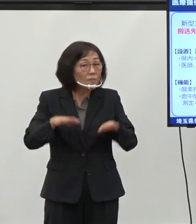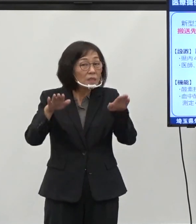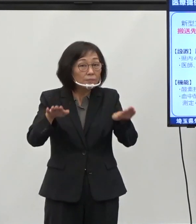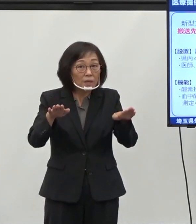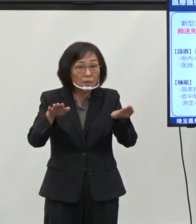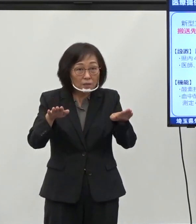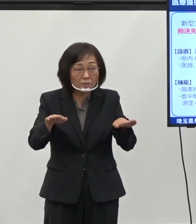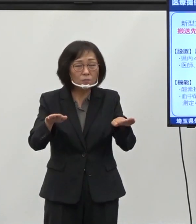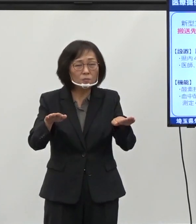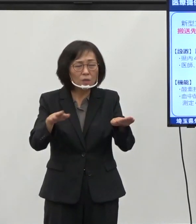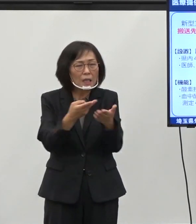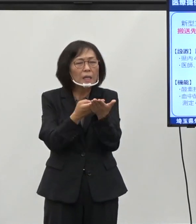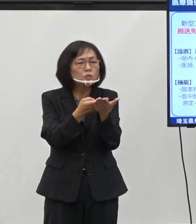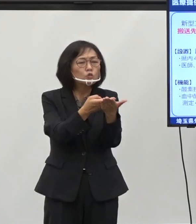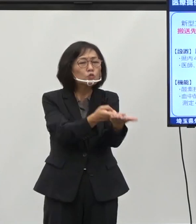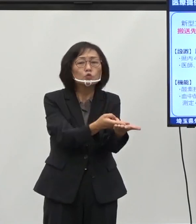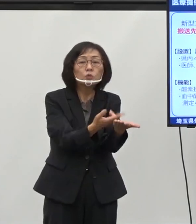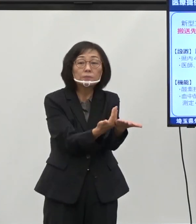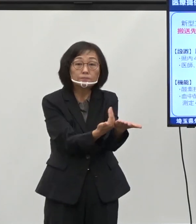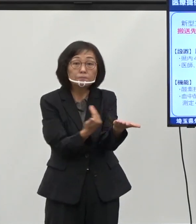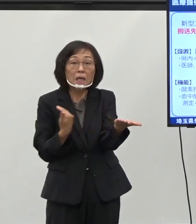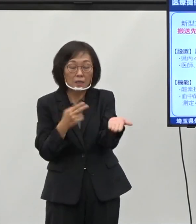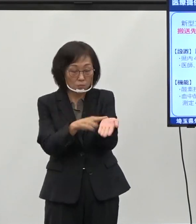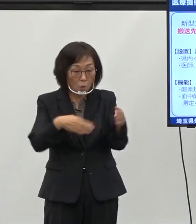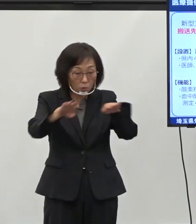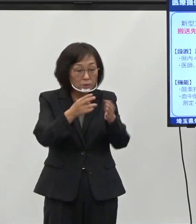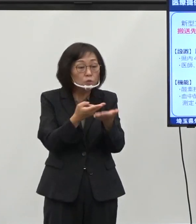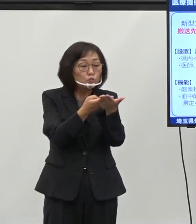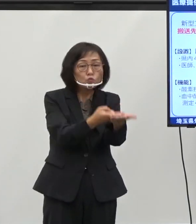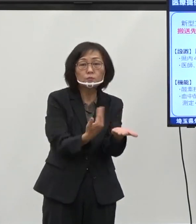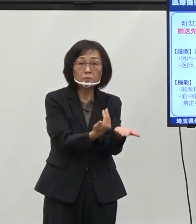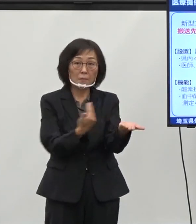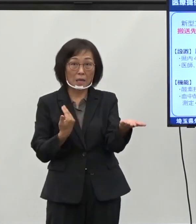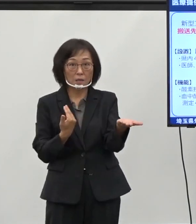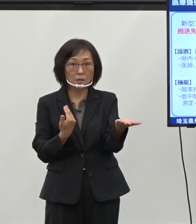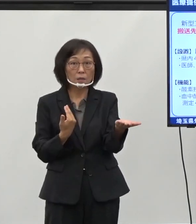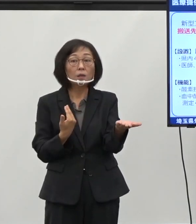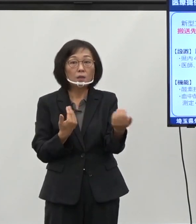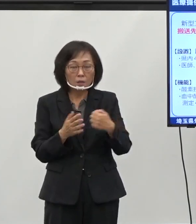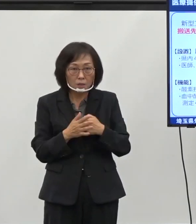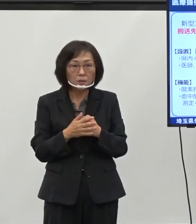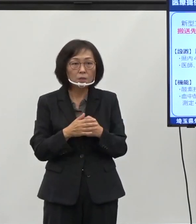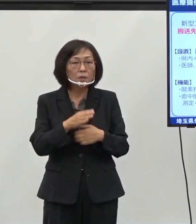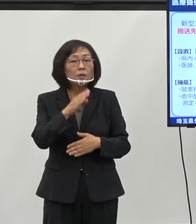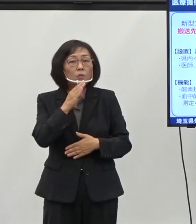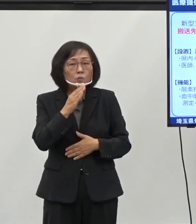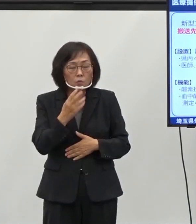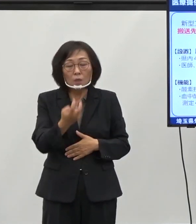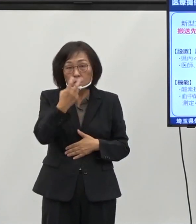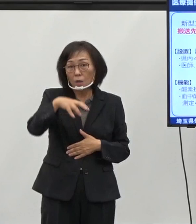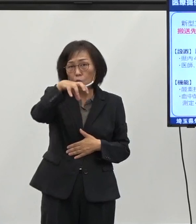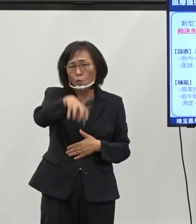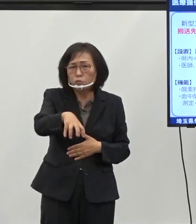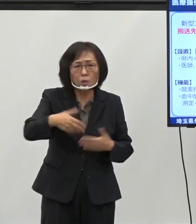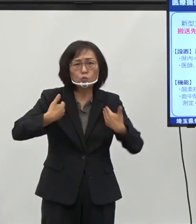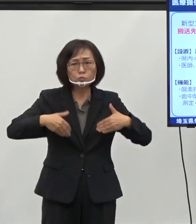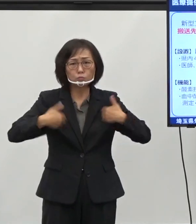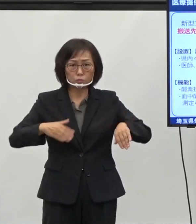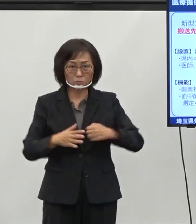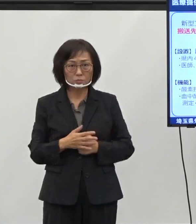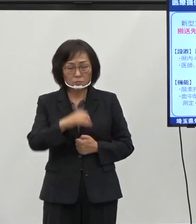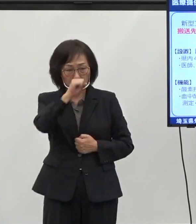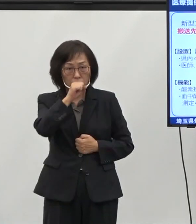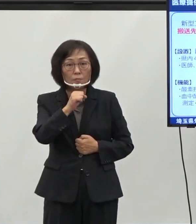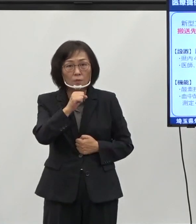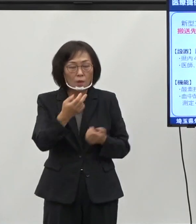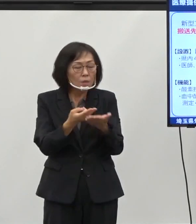ても入院の前の、要するに必要でなければなるべく酸素ステーションに行っていただきたくないわけで、入院